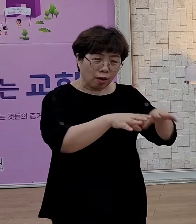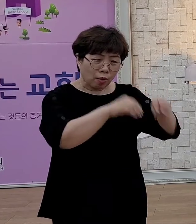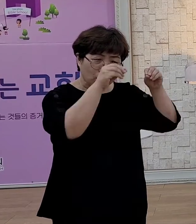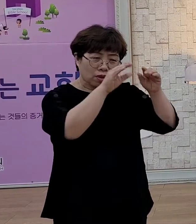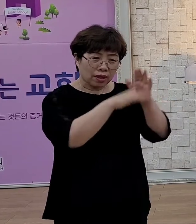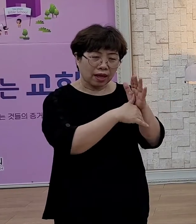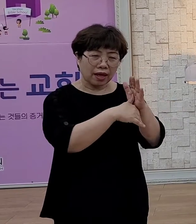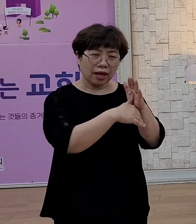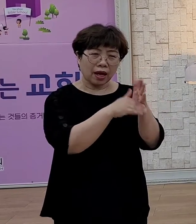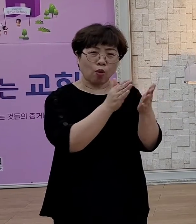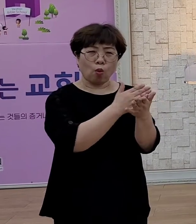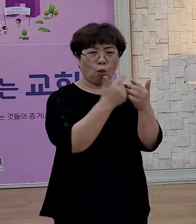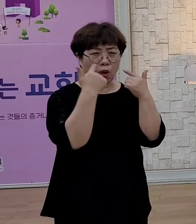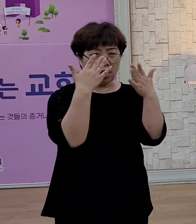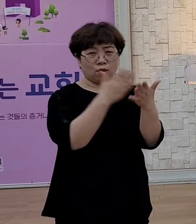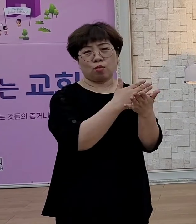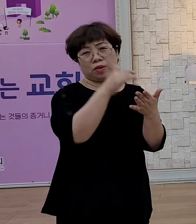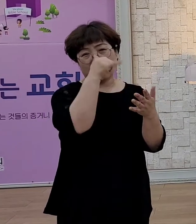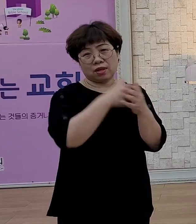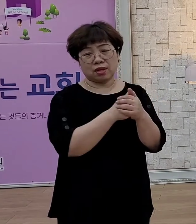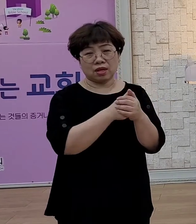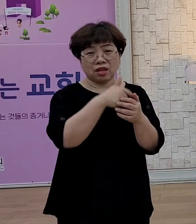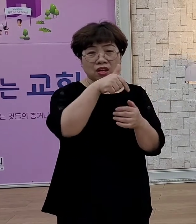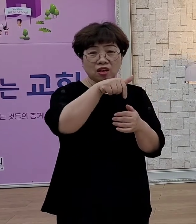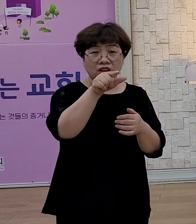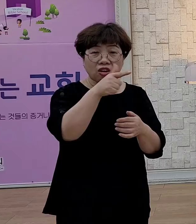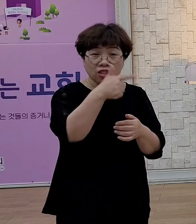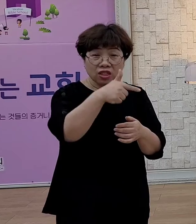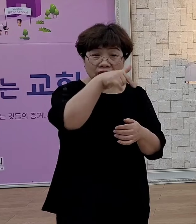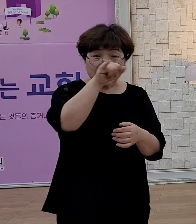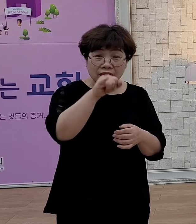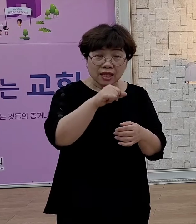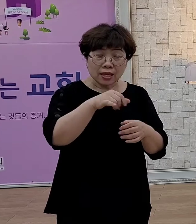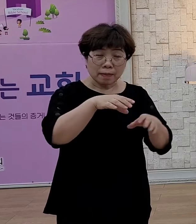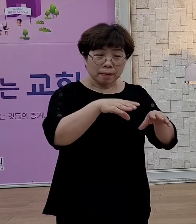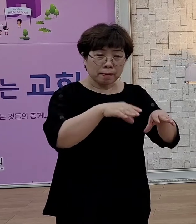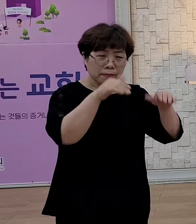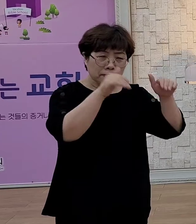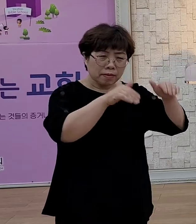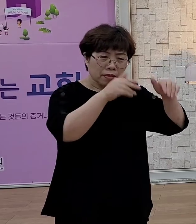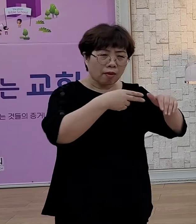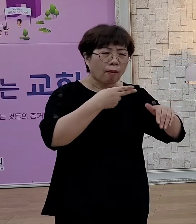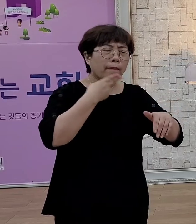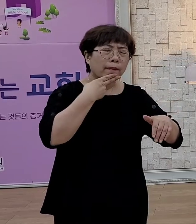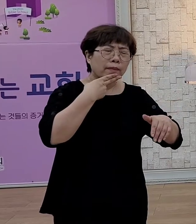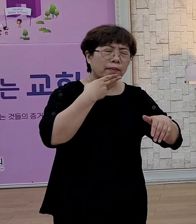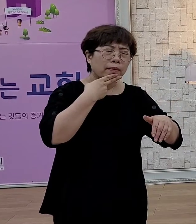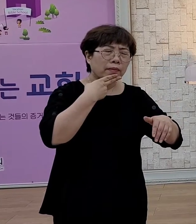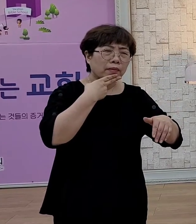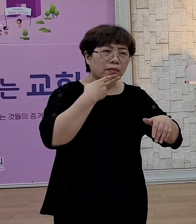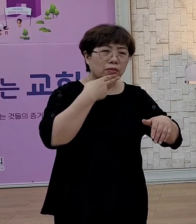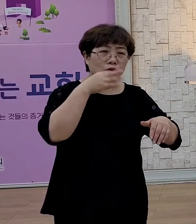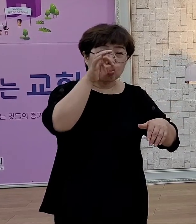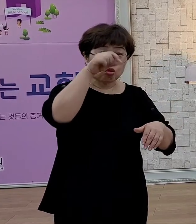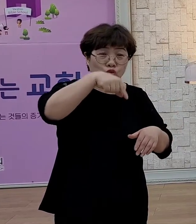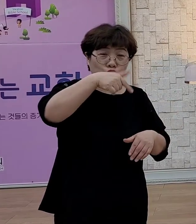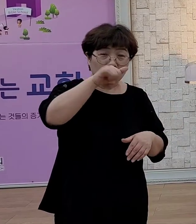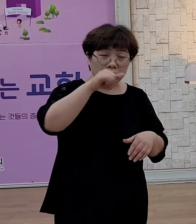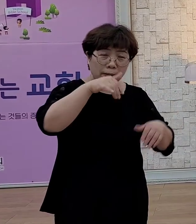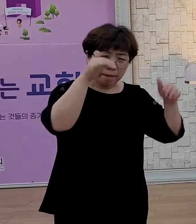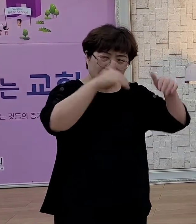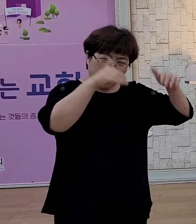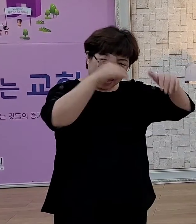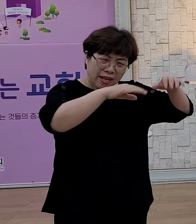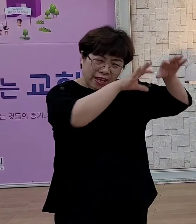들어보셨잖아요. 건기는 비가 한 방울도 안 오는 시기를 건기라고 그래요. 우기는 비가 오는 시기라고